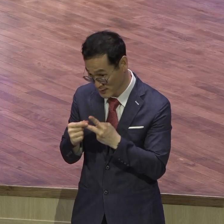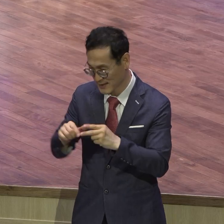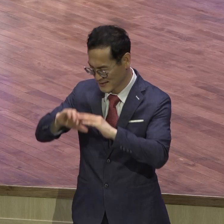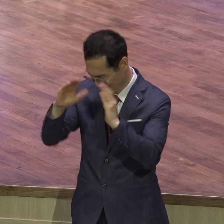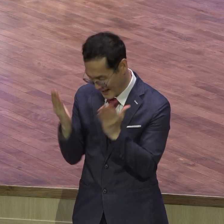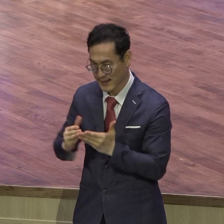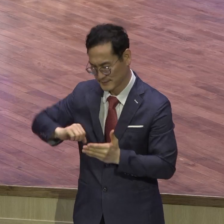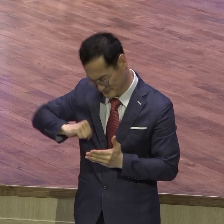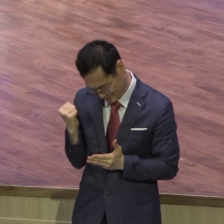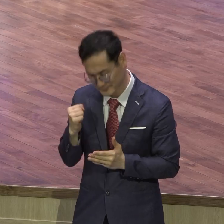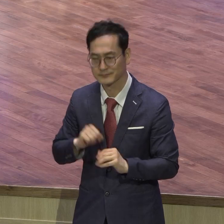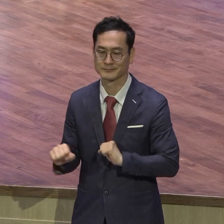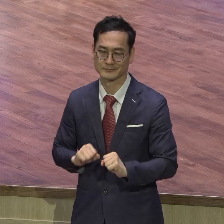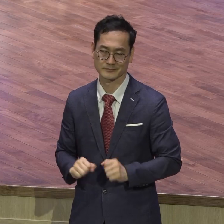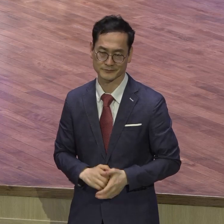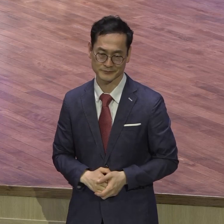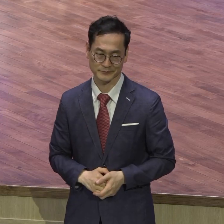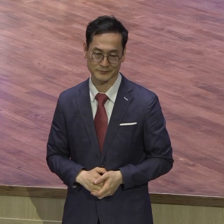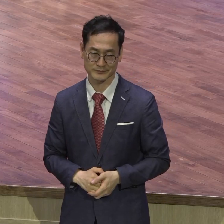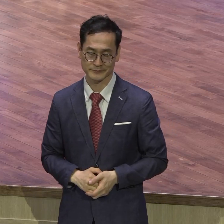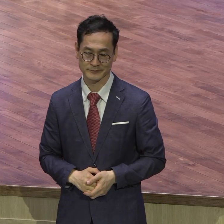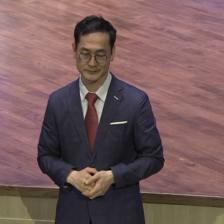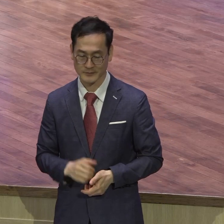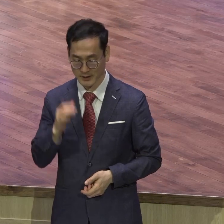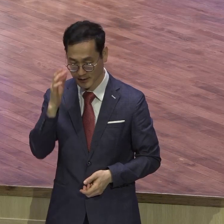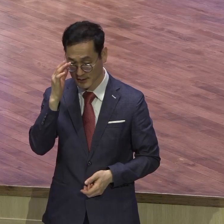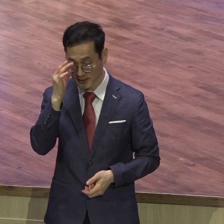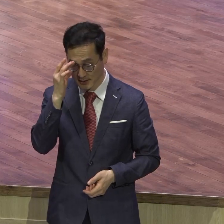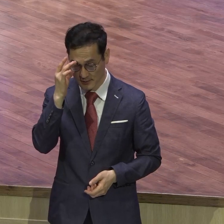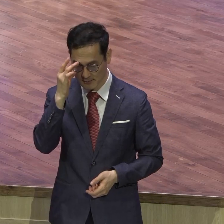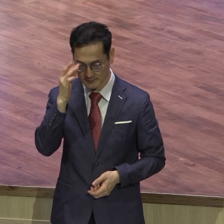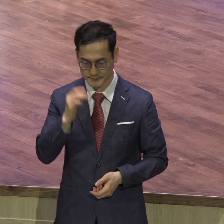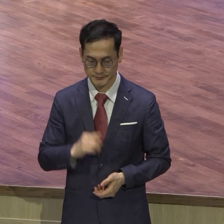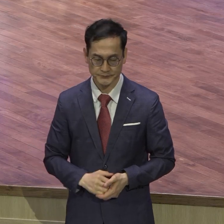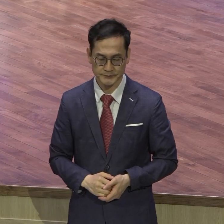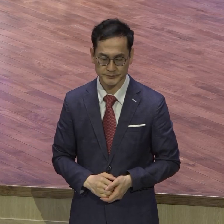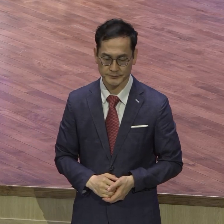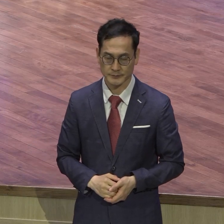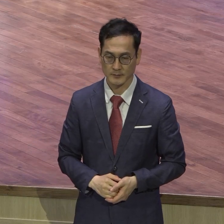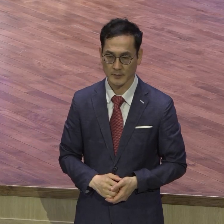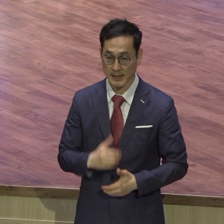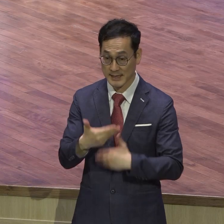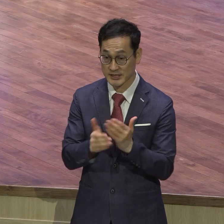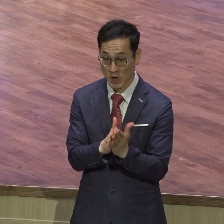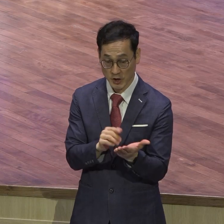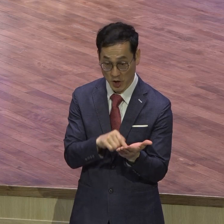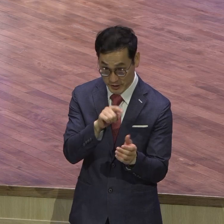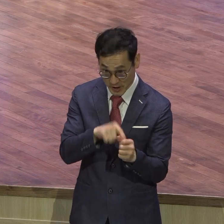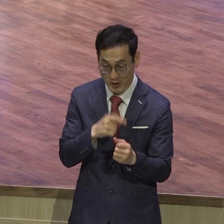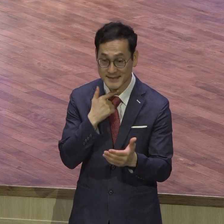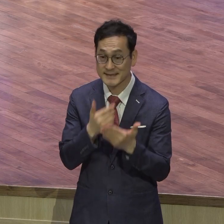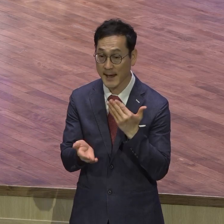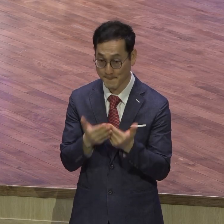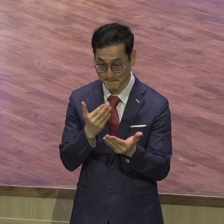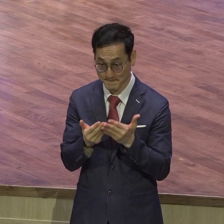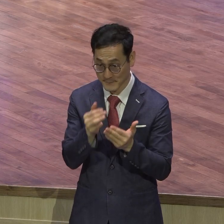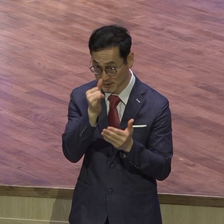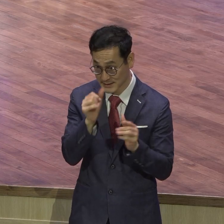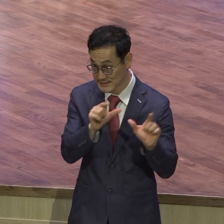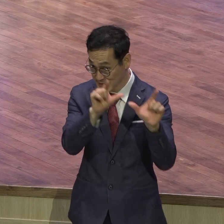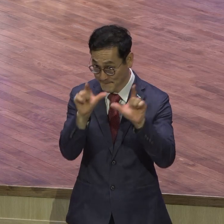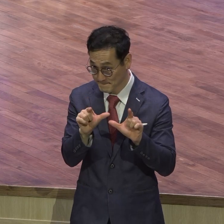본문 말씀 통해서 이걸 꼭 잡아야 되는데 성경적 체험이 있는 삶을 살기 위해서